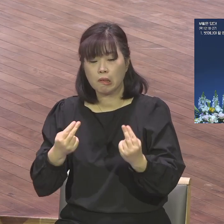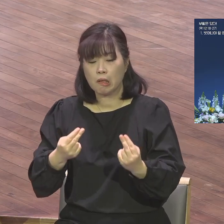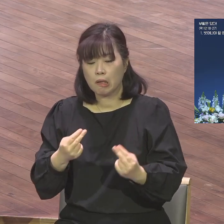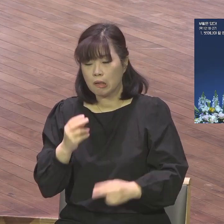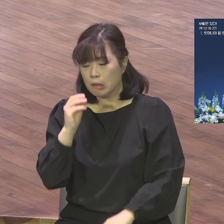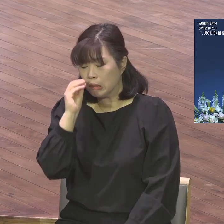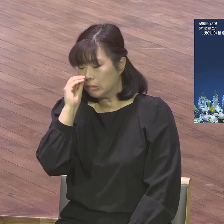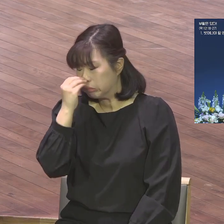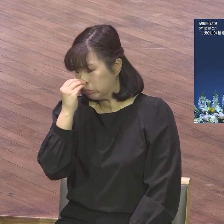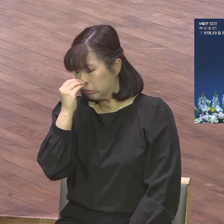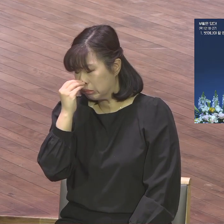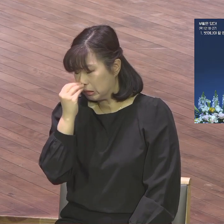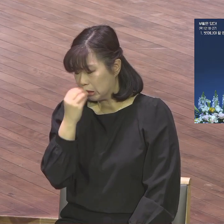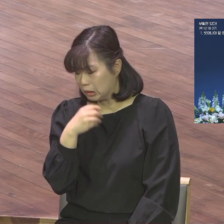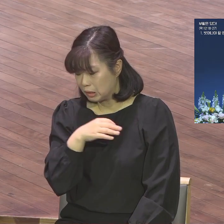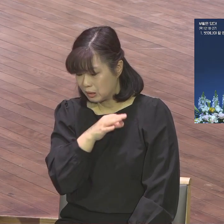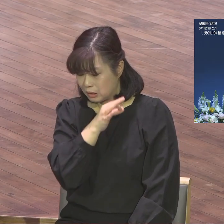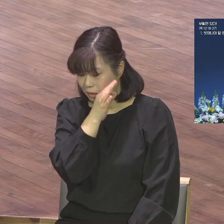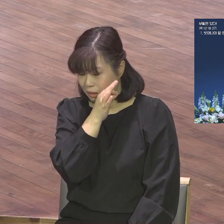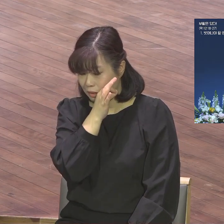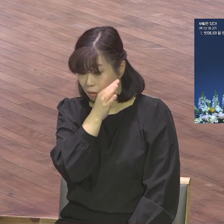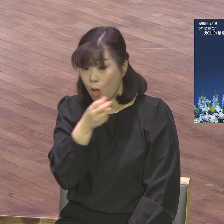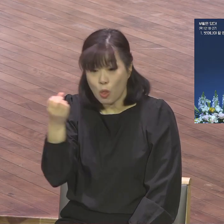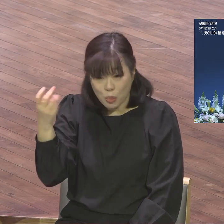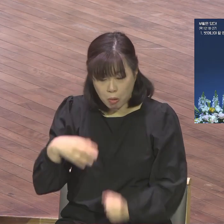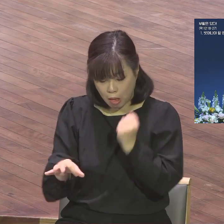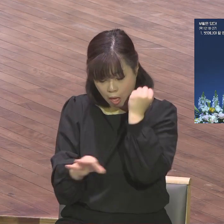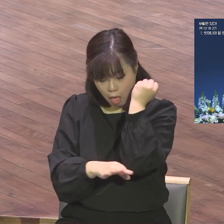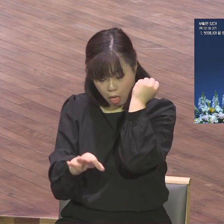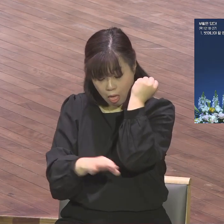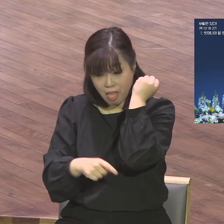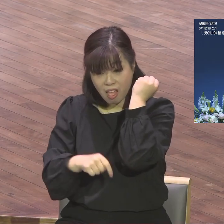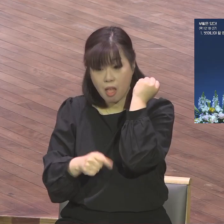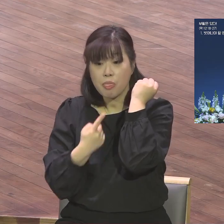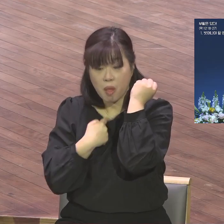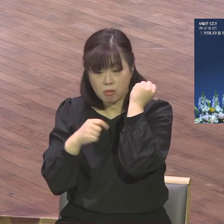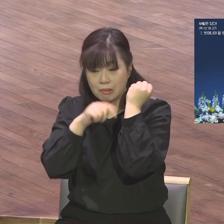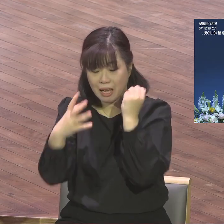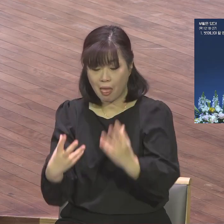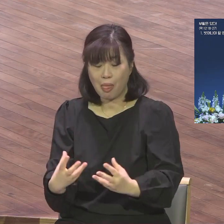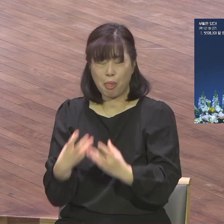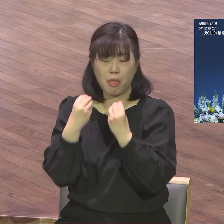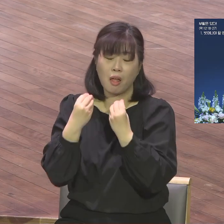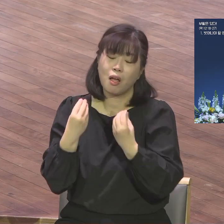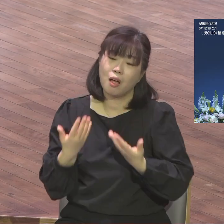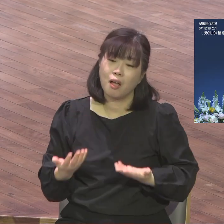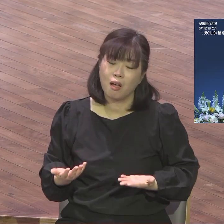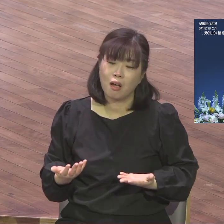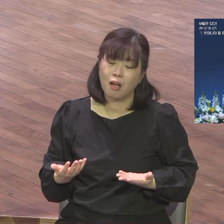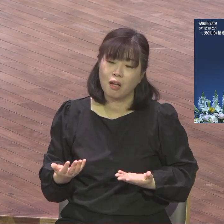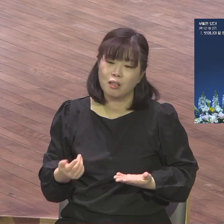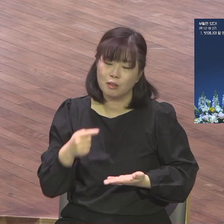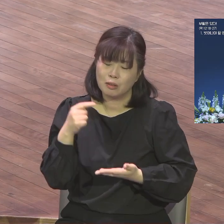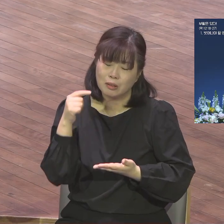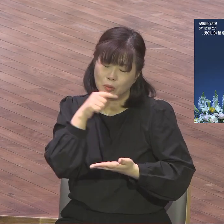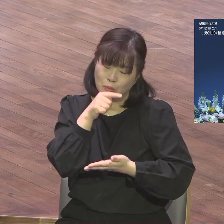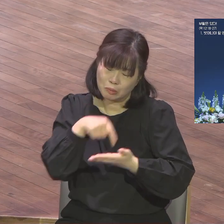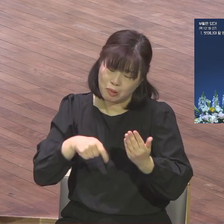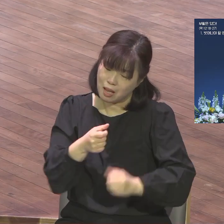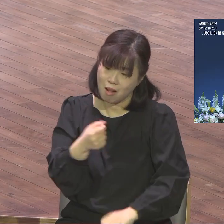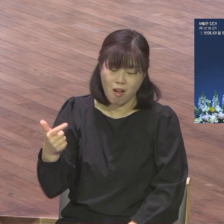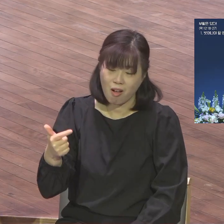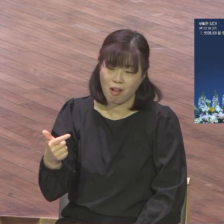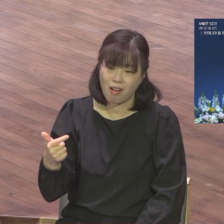실추해버렸어요. 그리고 경제적으로도 참 예수님께 몰리니까 큰 타격을 입었어. 그래서 평상시